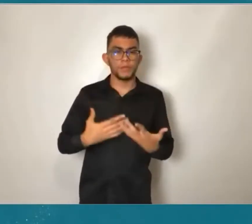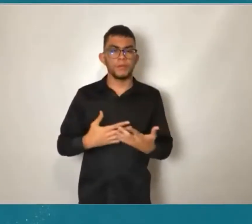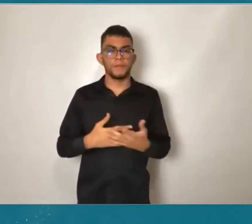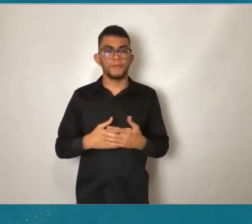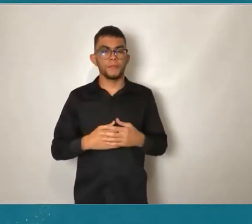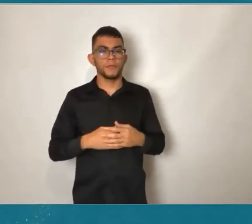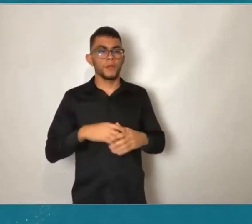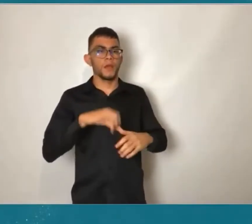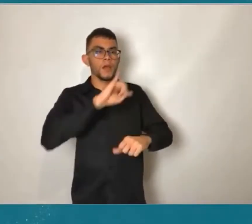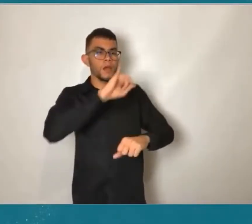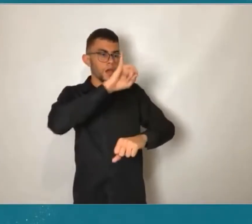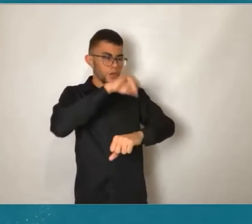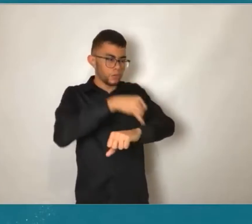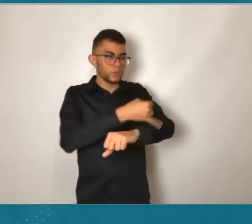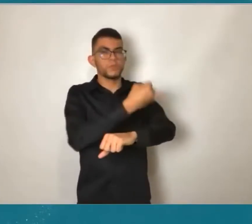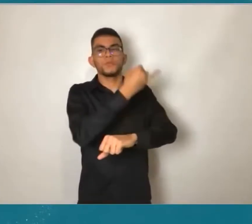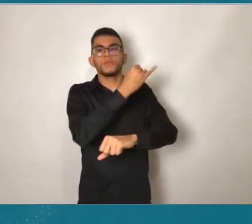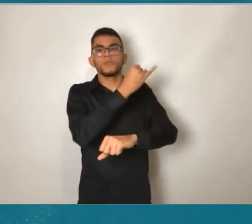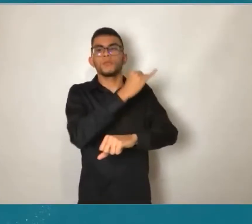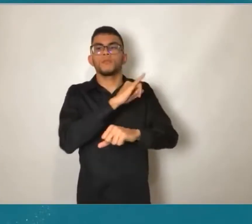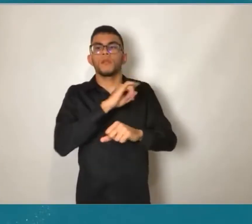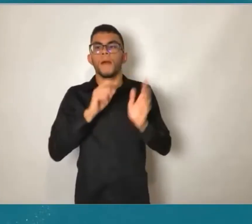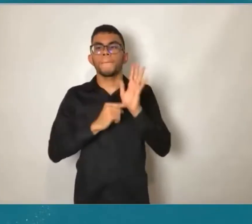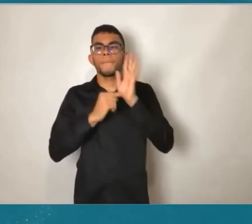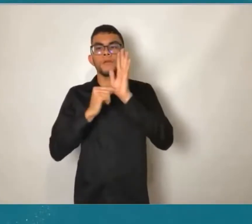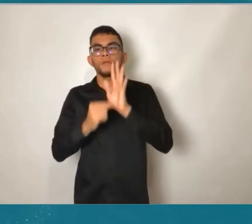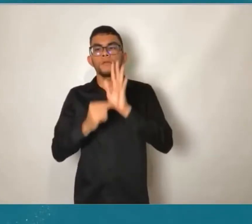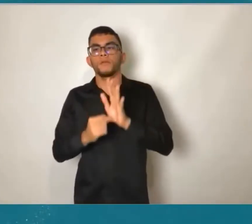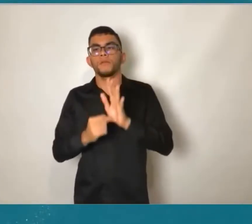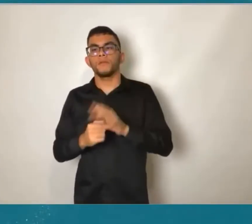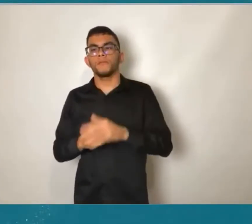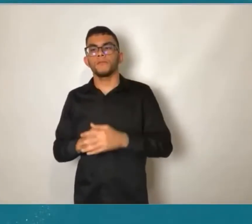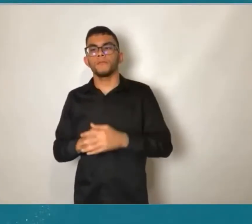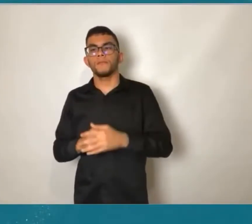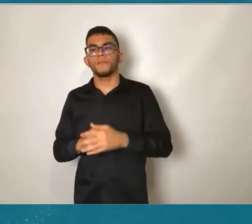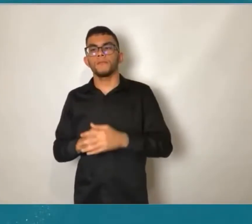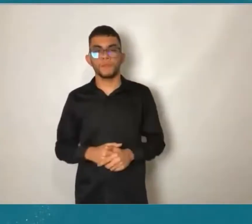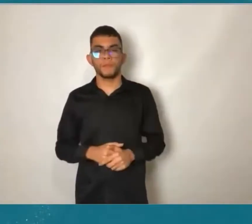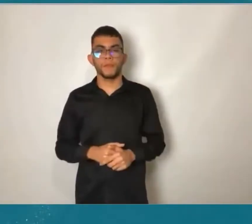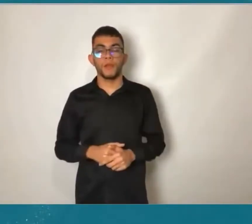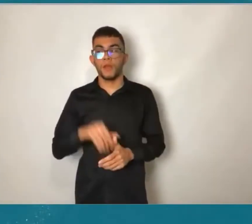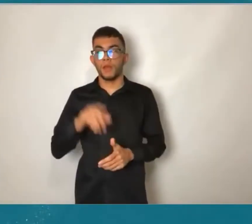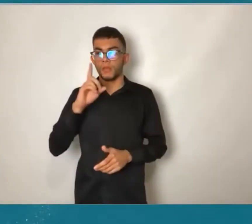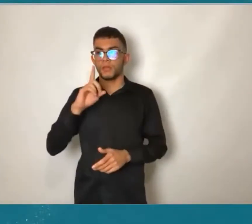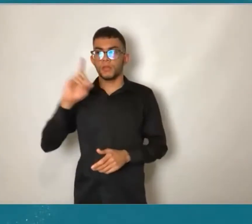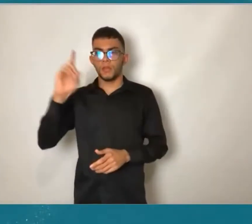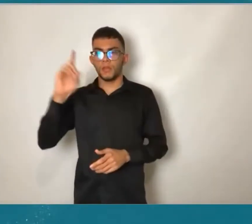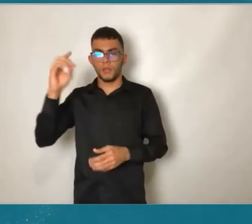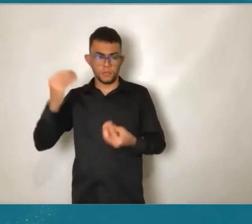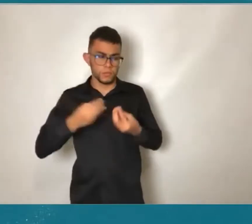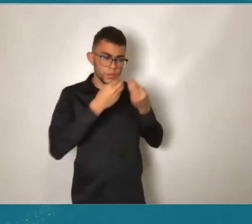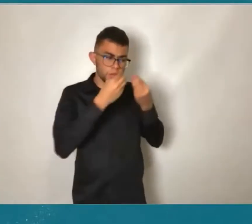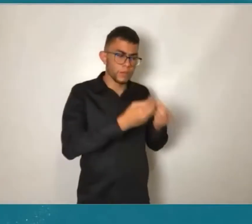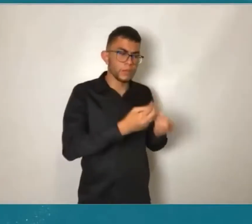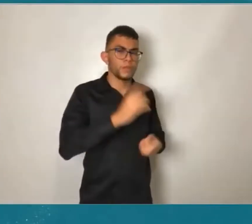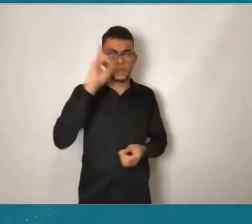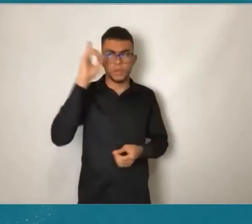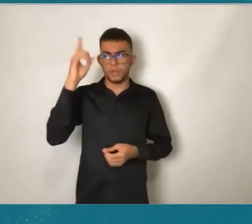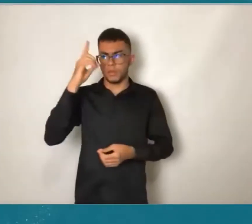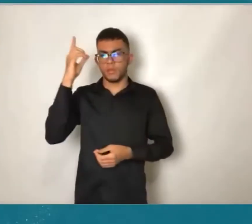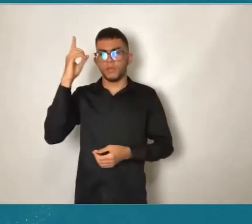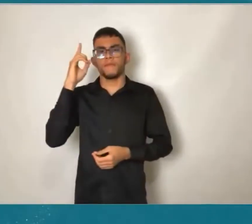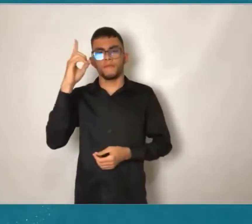Os seguranças já não são mais problema para vocês, né? Vocês já aprenderam, né? Irmãos, e Satanás levanta situações adversas